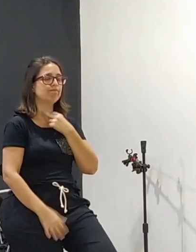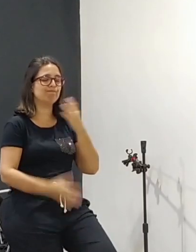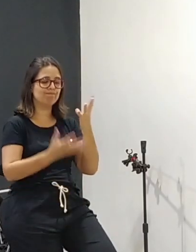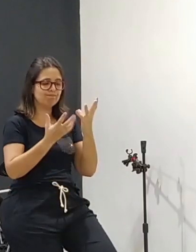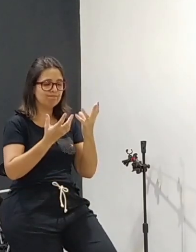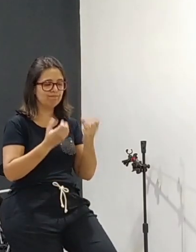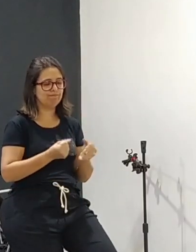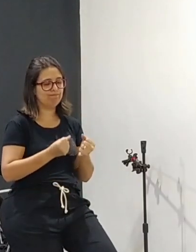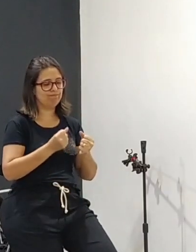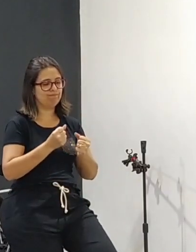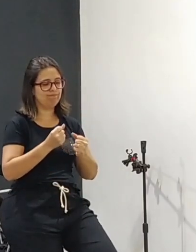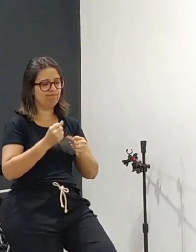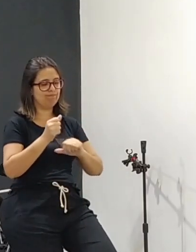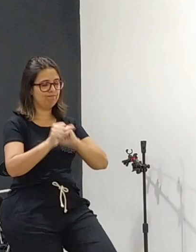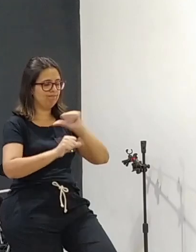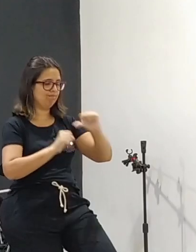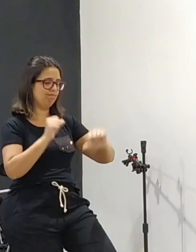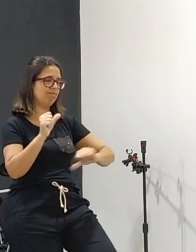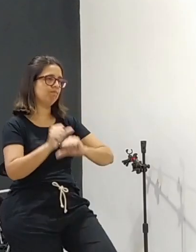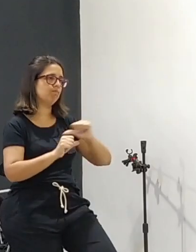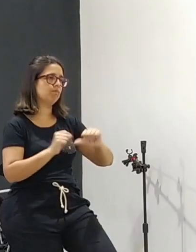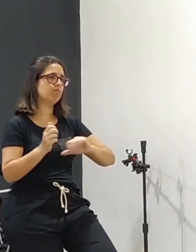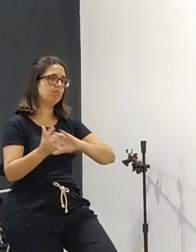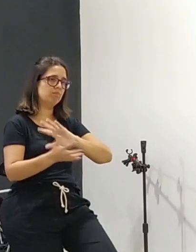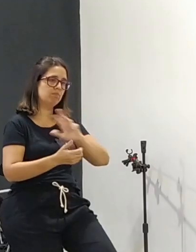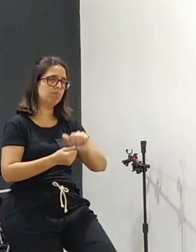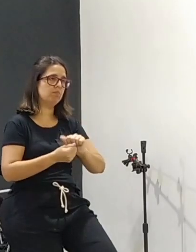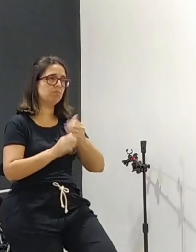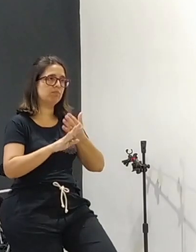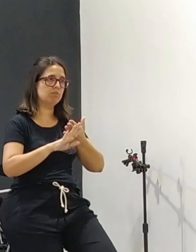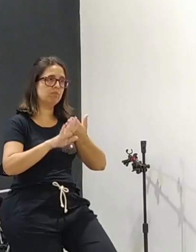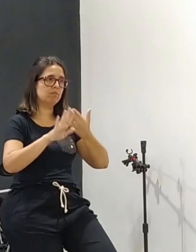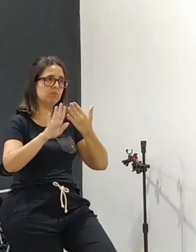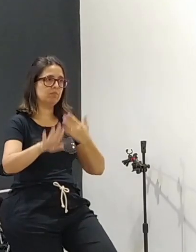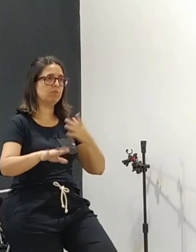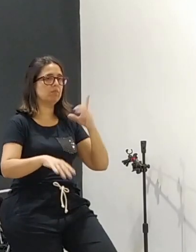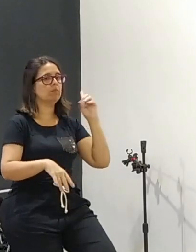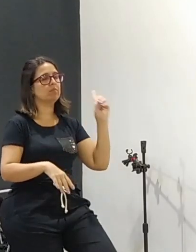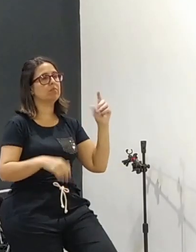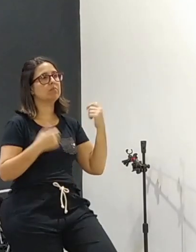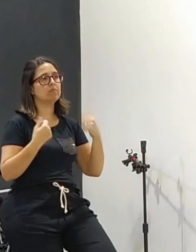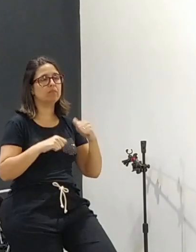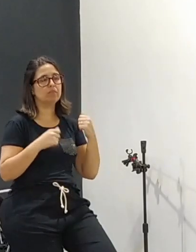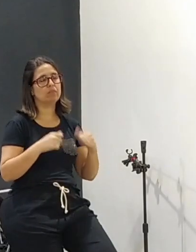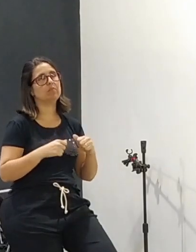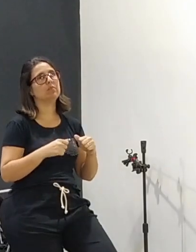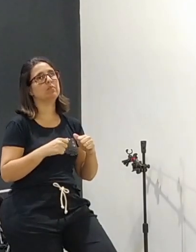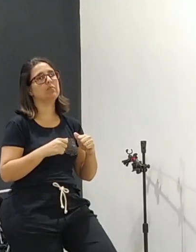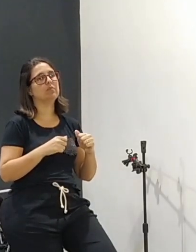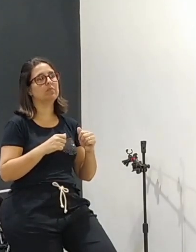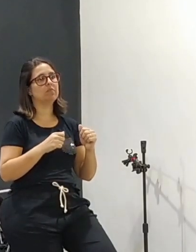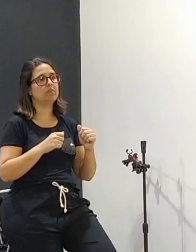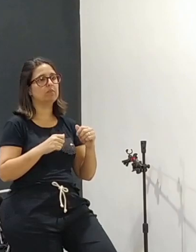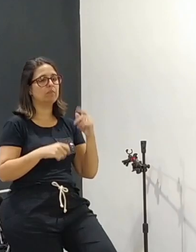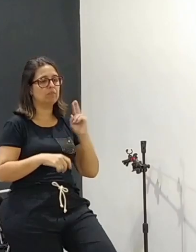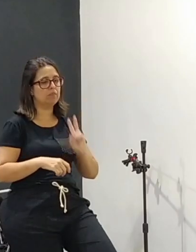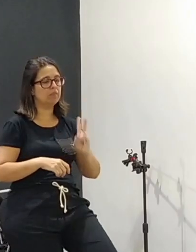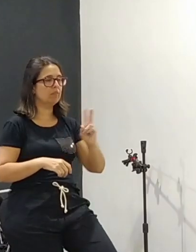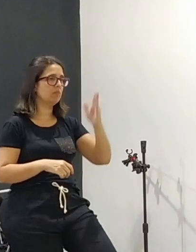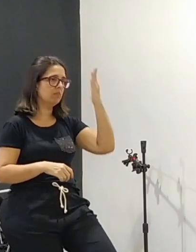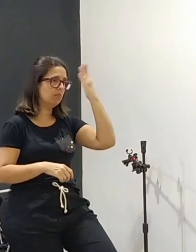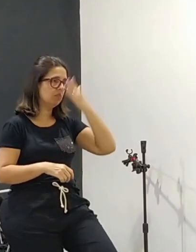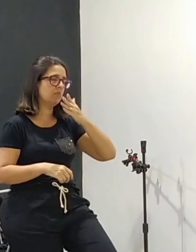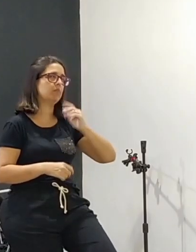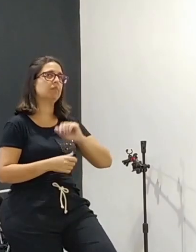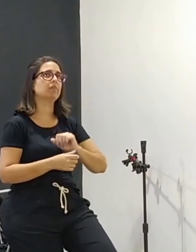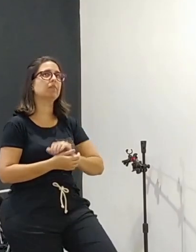ser transformados pelo mundo e nos afastarmos de Deus. Nós temos que nos voltar para o Pai. Um dos motivos pelo